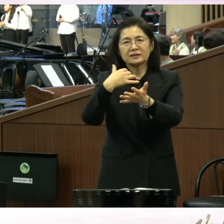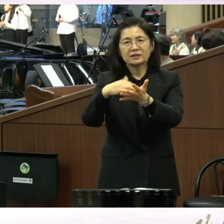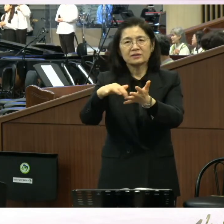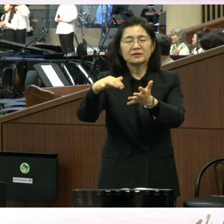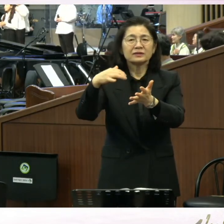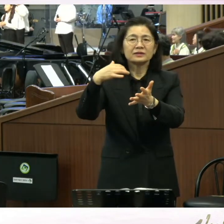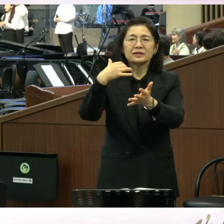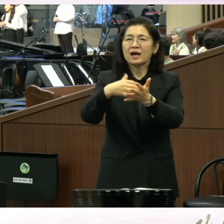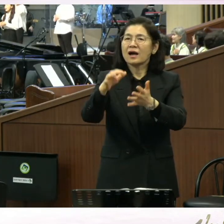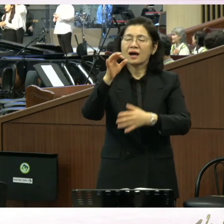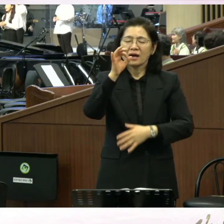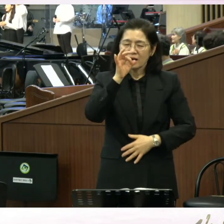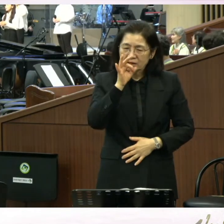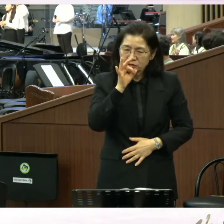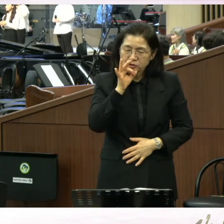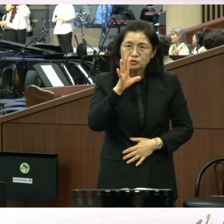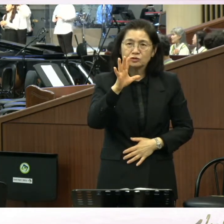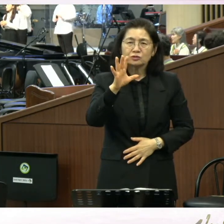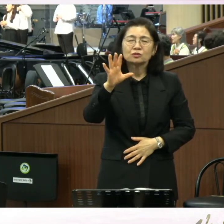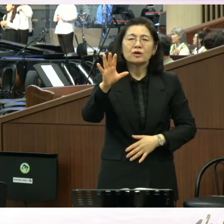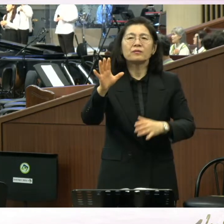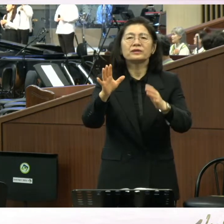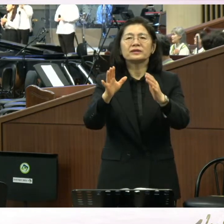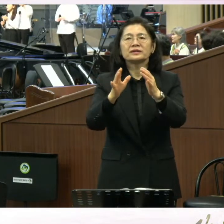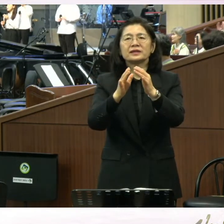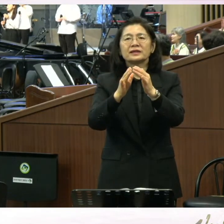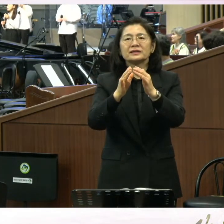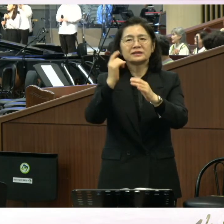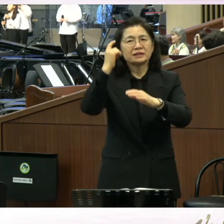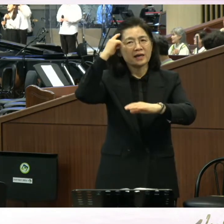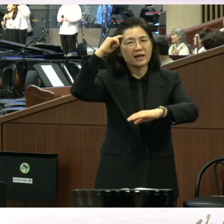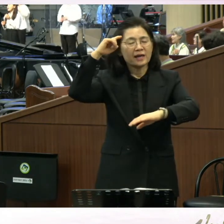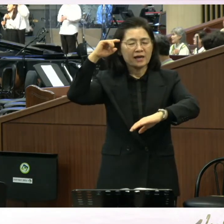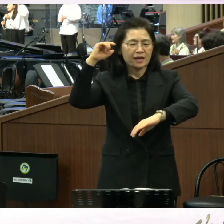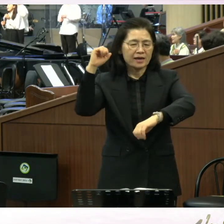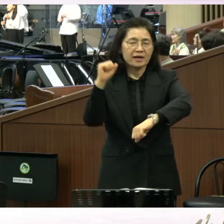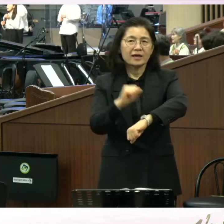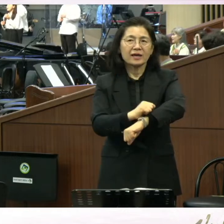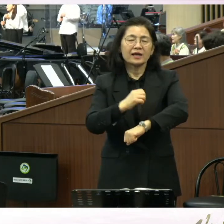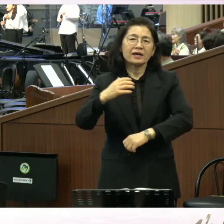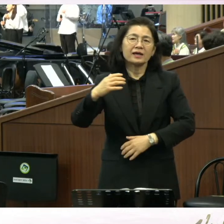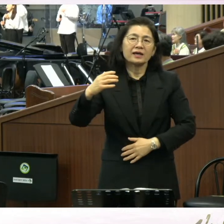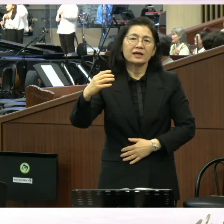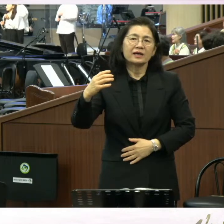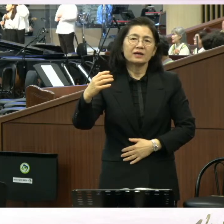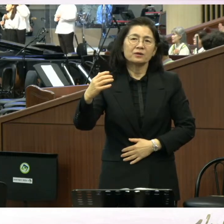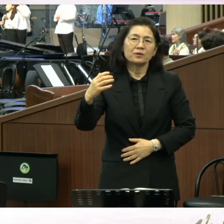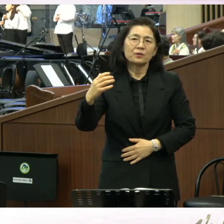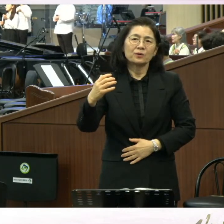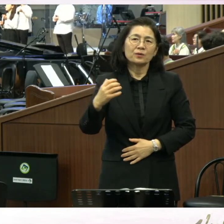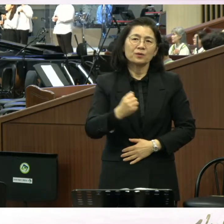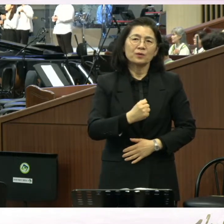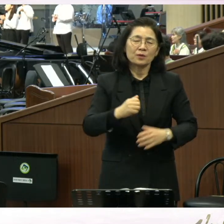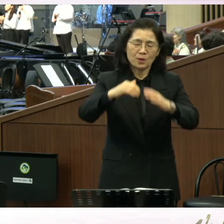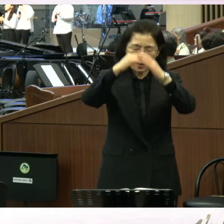세상이 증량할 수 없는 지혜로